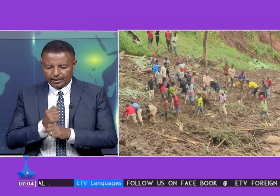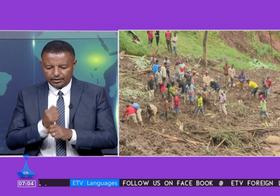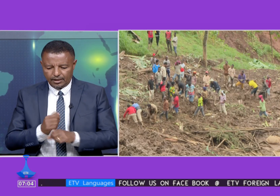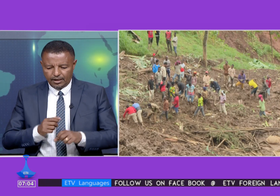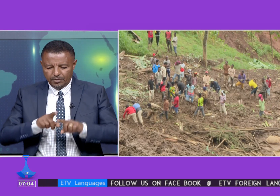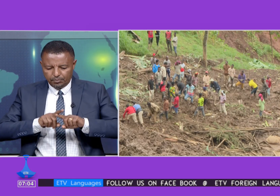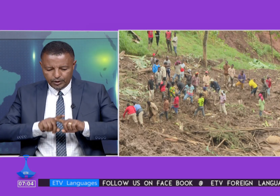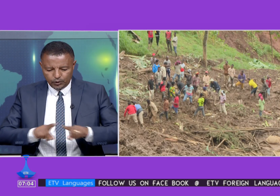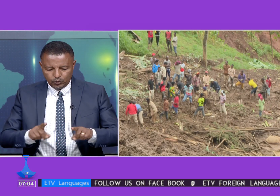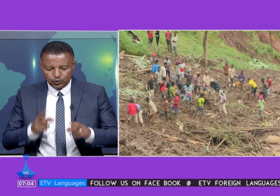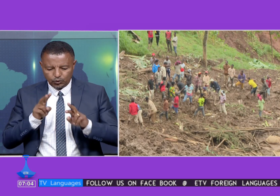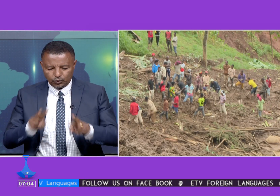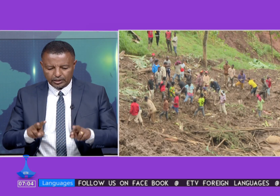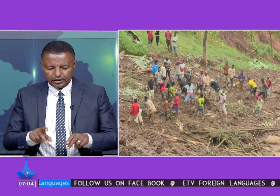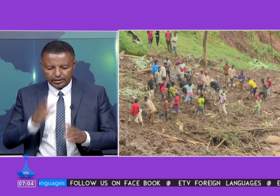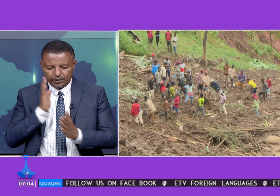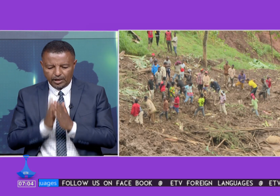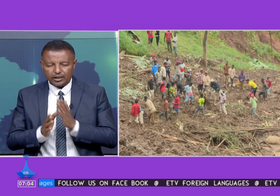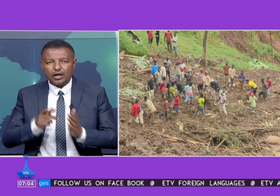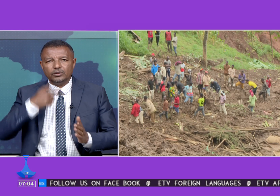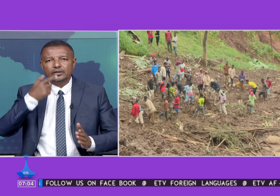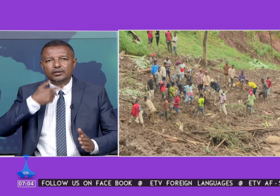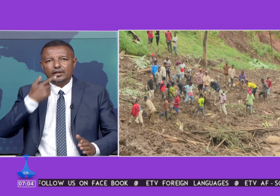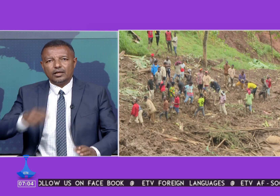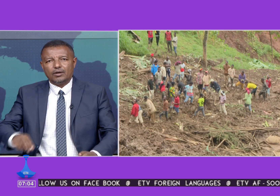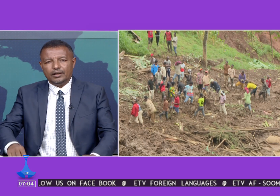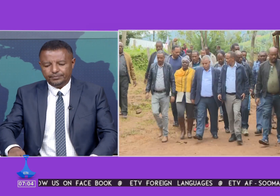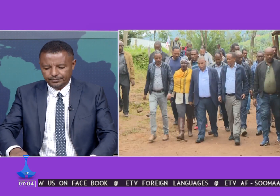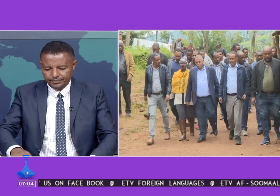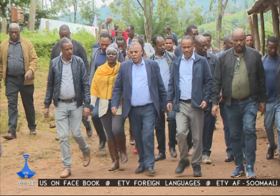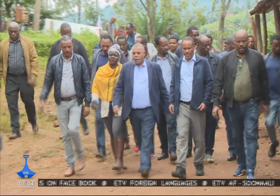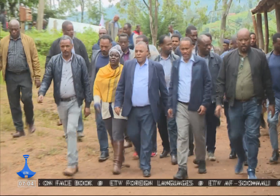ስራ በልዩ ትኩረት እንደሚያከናውን ተናግረዋል።